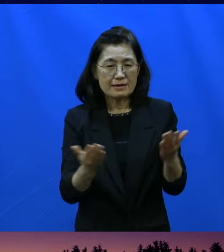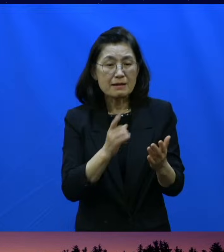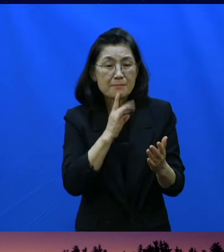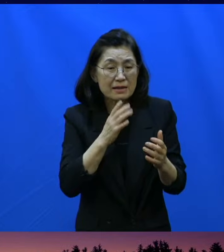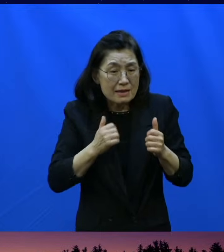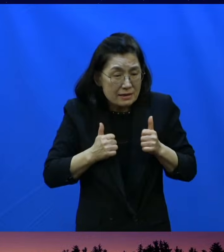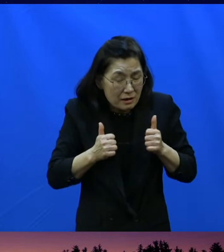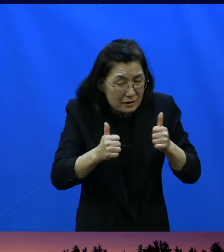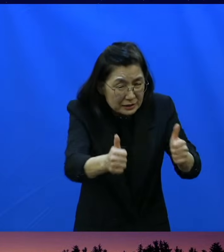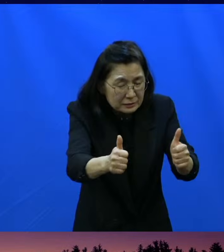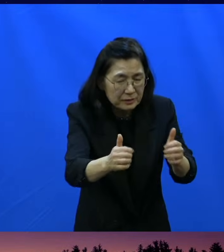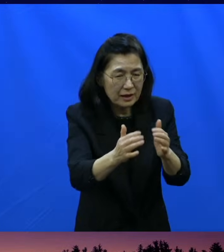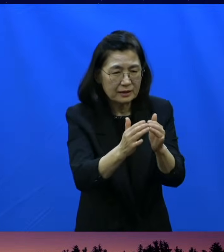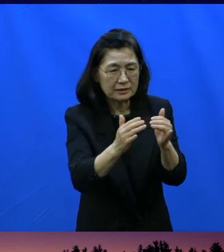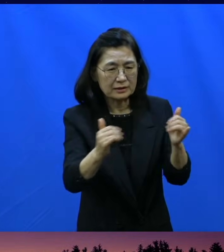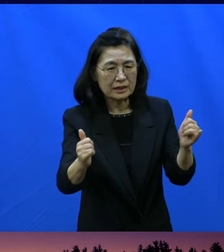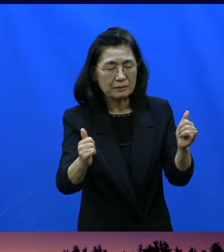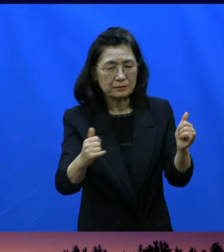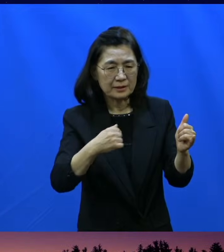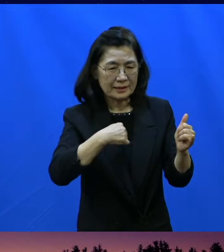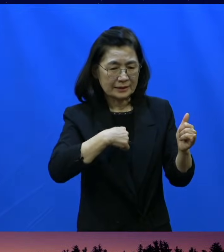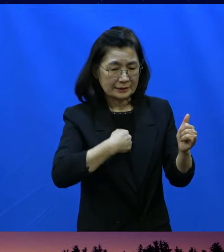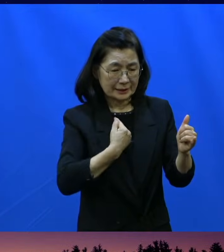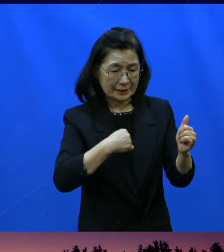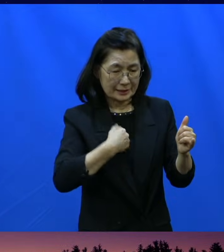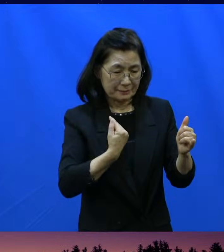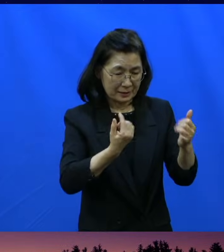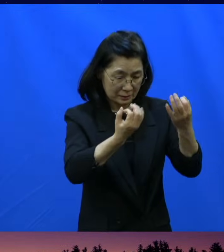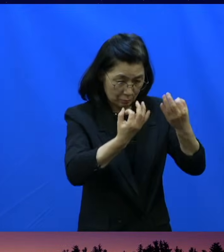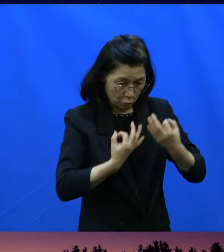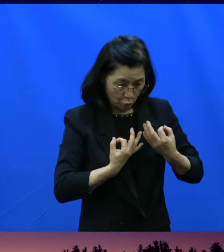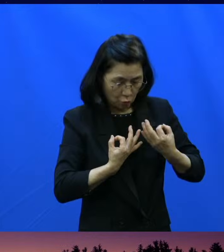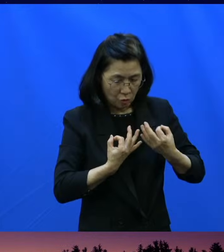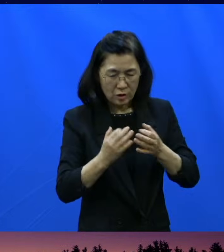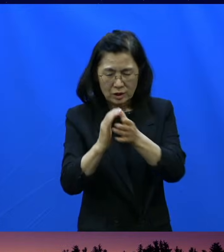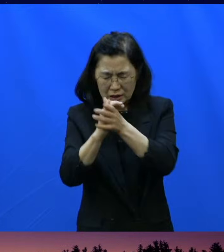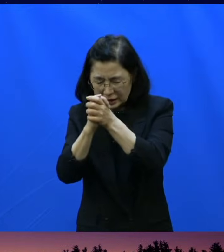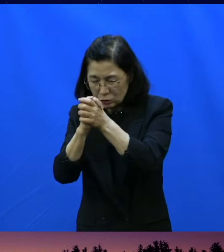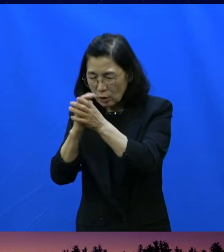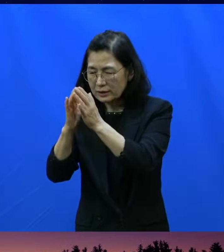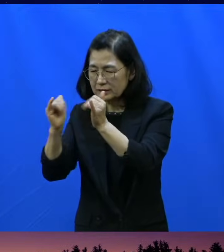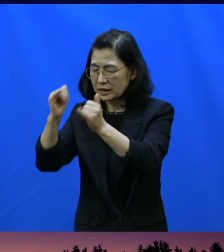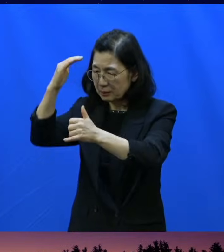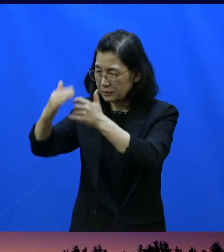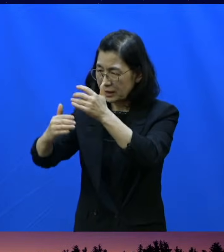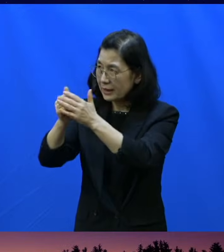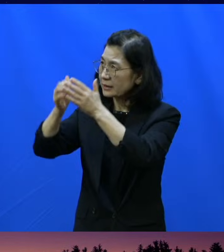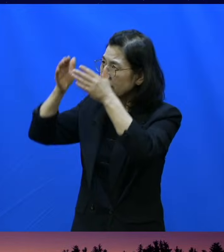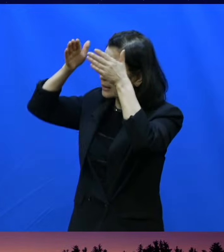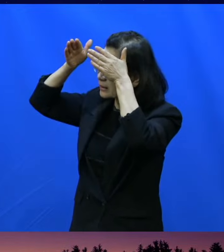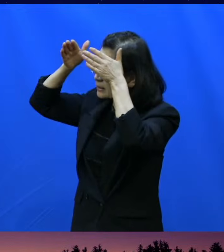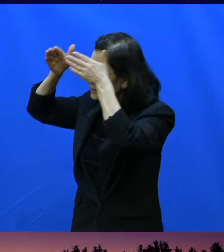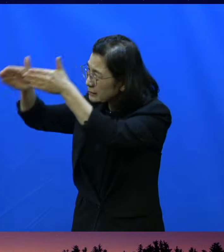사람. 기도하는 사람은 하나님에게 초점을 맞추는 사람. 전혀 다른 길을 걸어가는 것은.